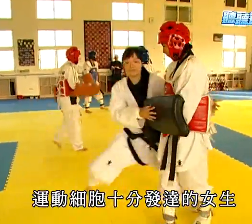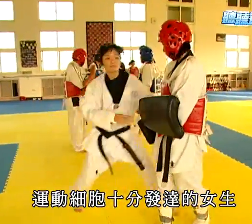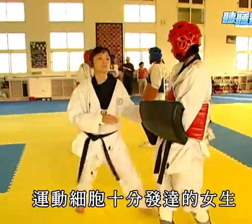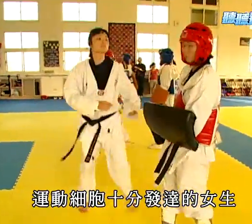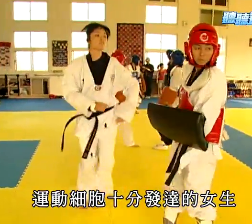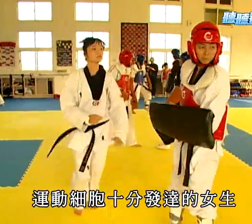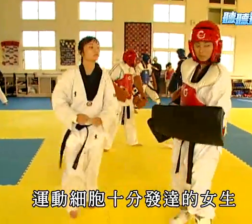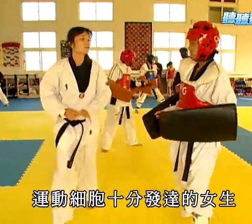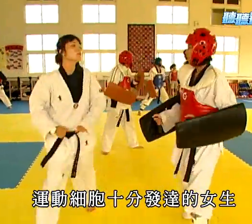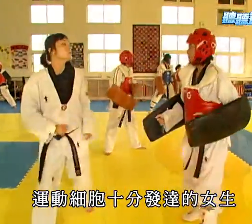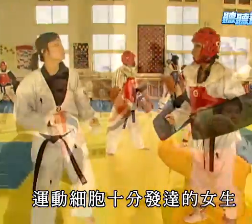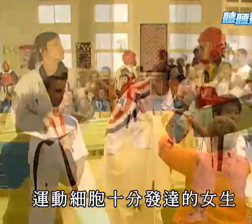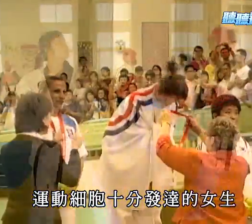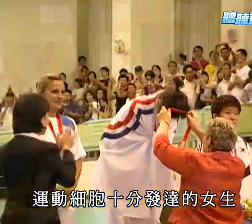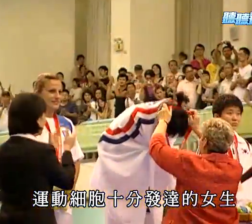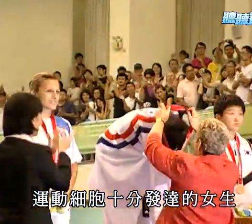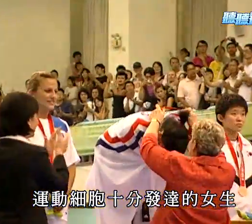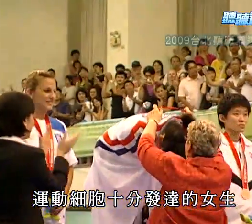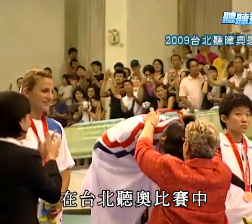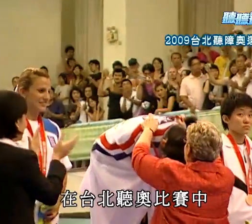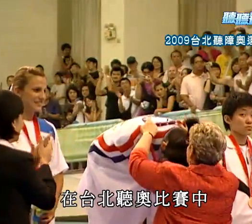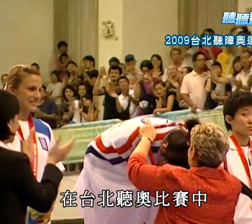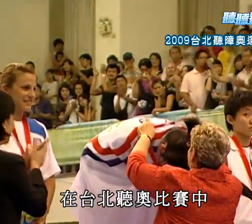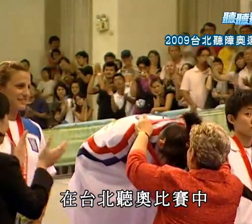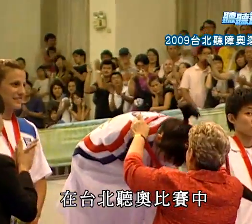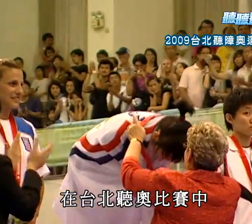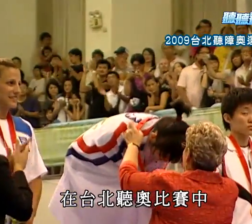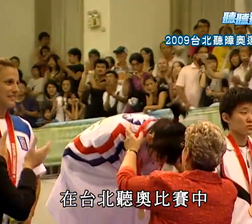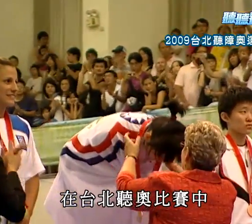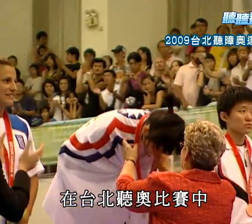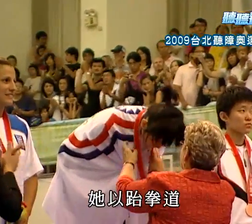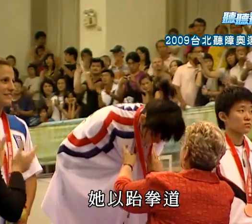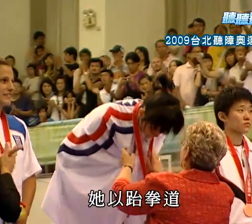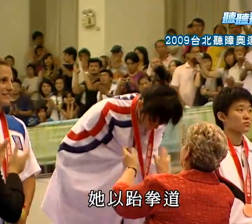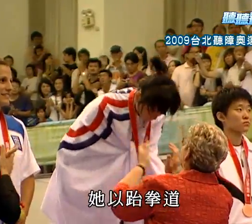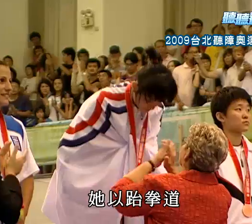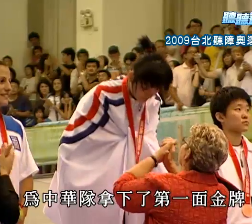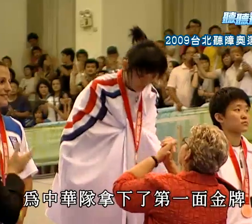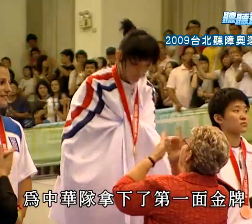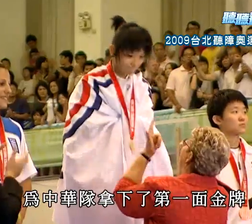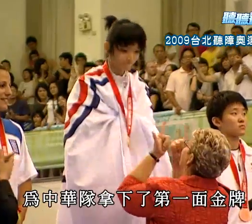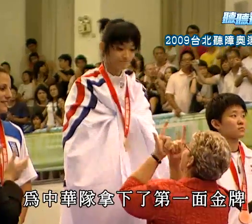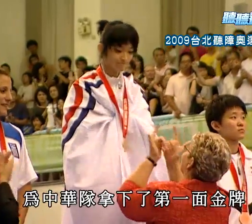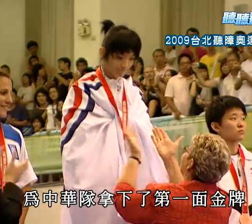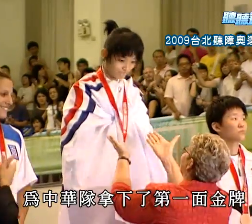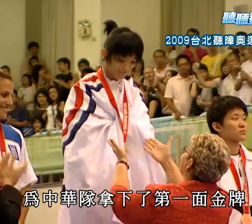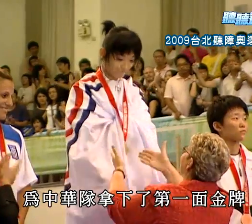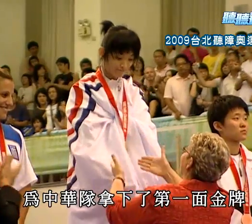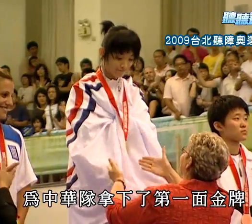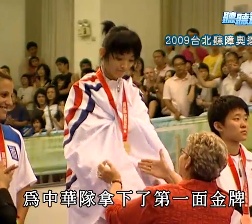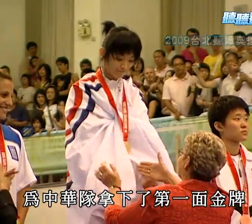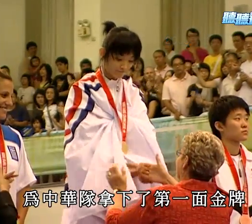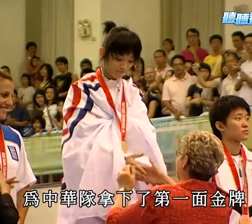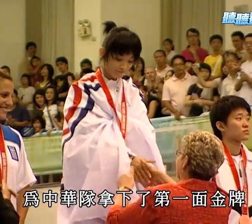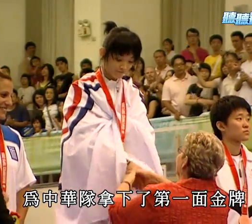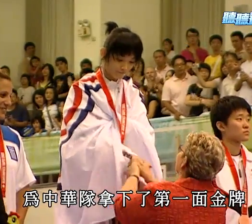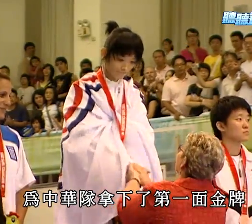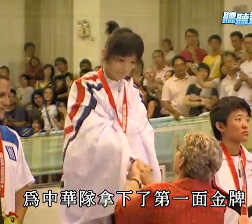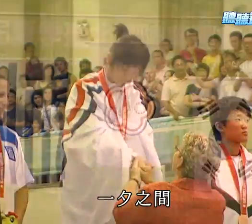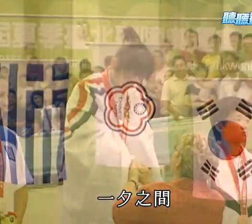十分发达的女生。在台北听奥比赛中，她以跆拳道为中华队拿下了第一面金牌。一夕之